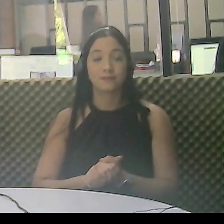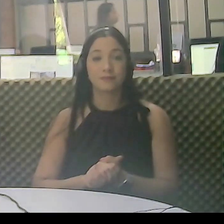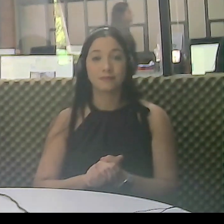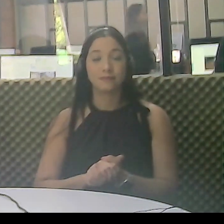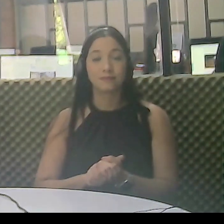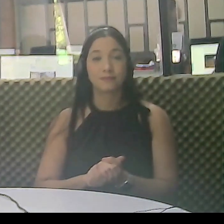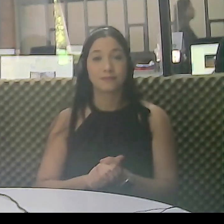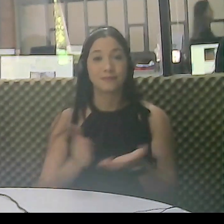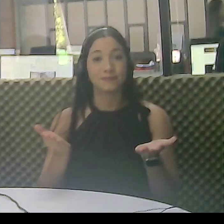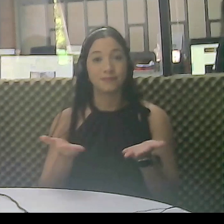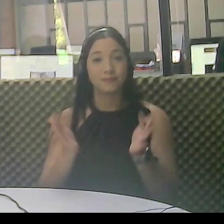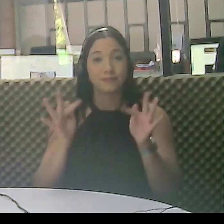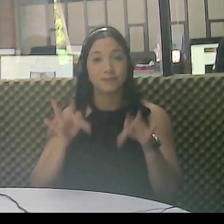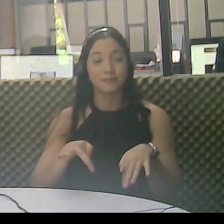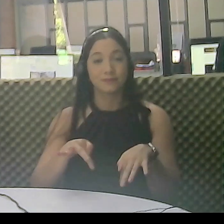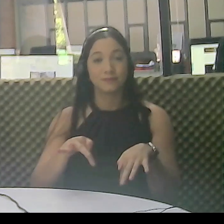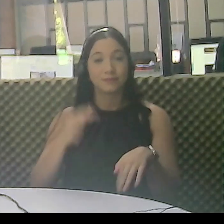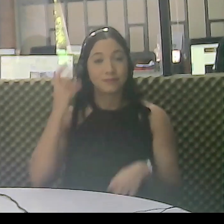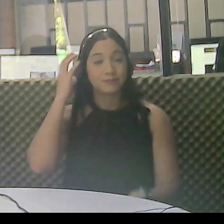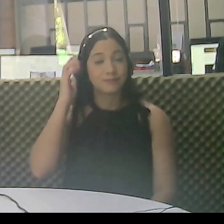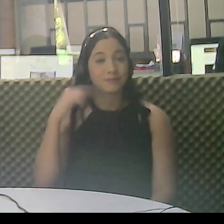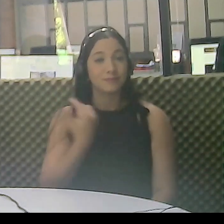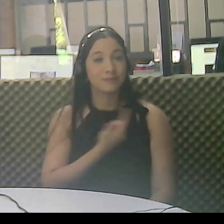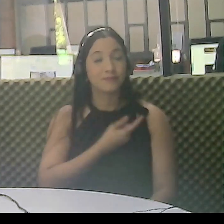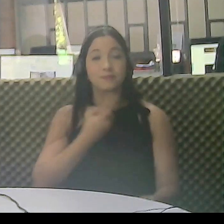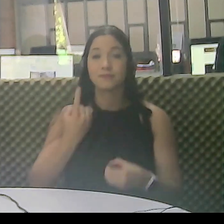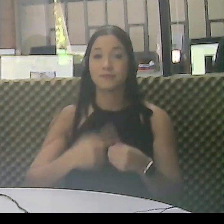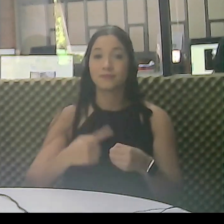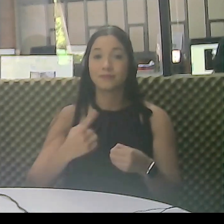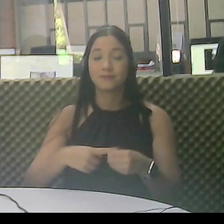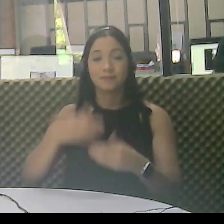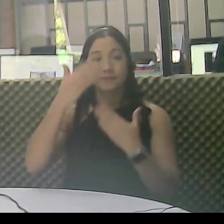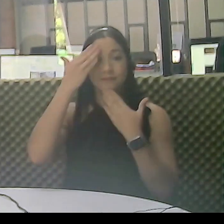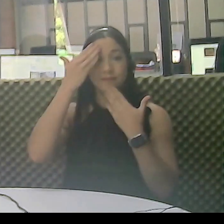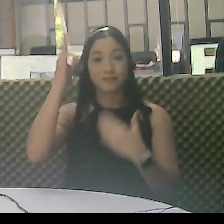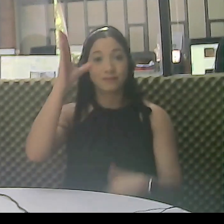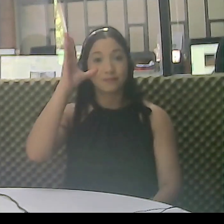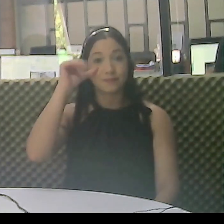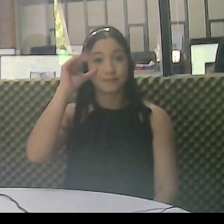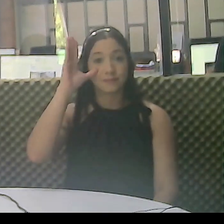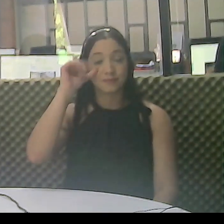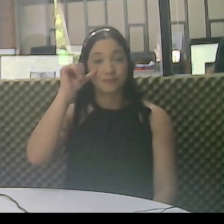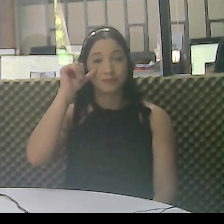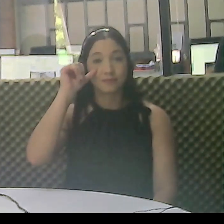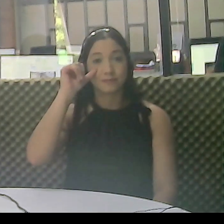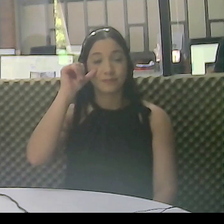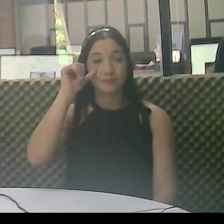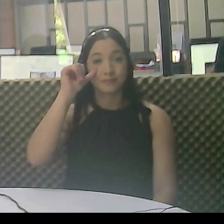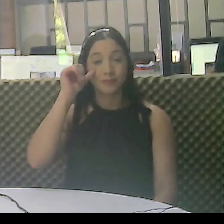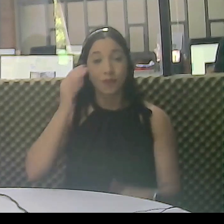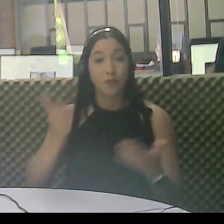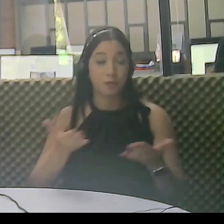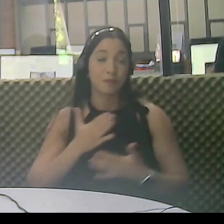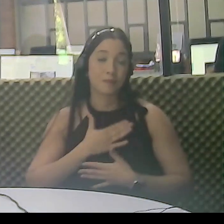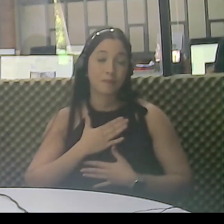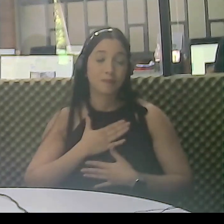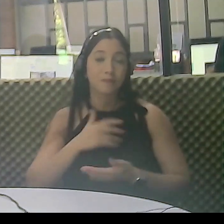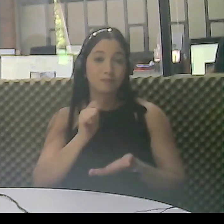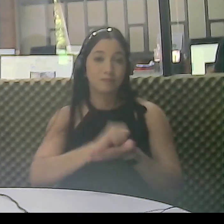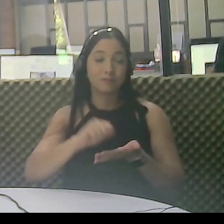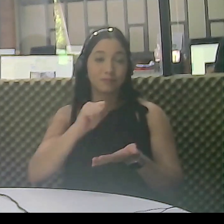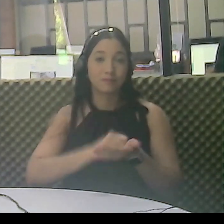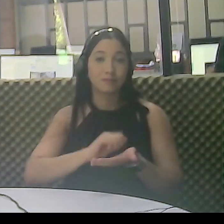notícias. A edição de hoje da Rádio Nossa Cidade fica por aqui. Obrigada pela sua audiência. A edição é minha, Vanessa